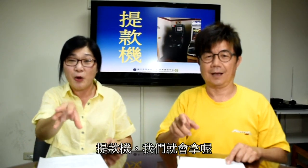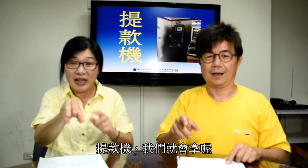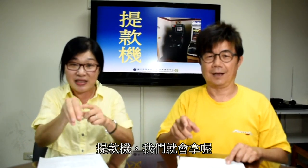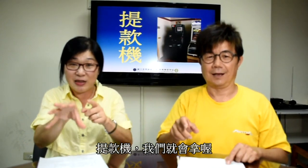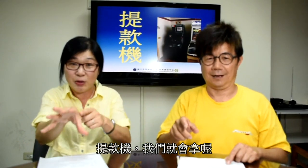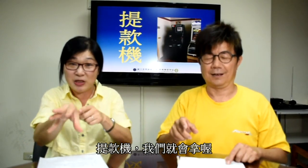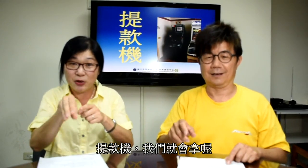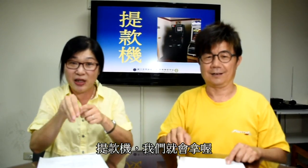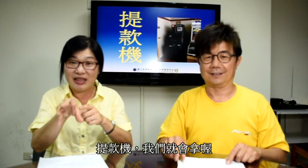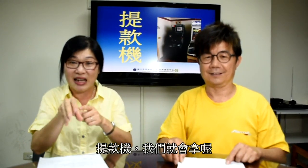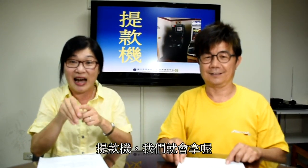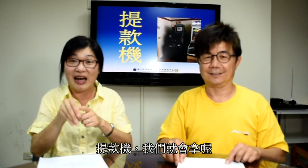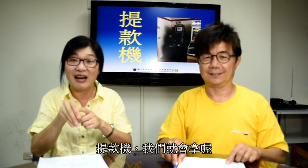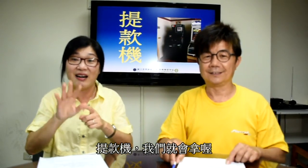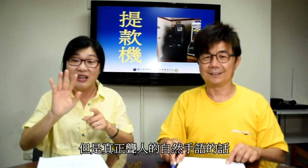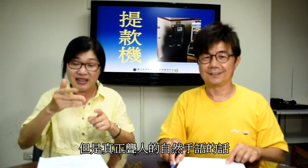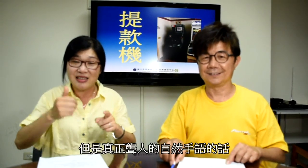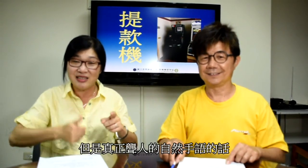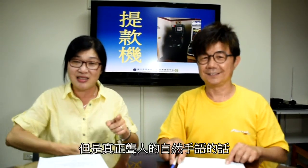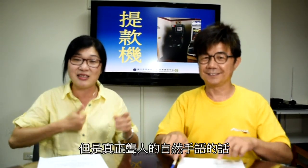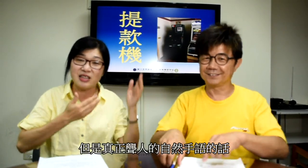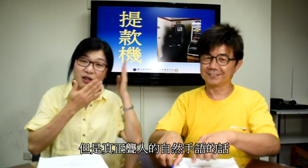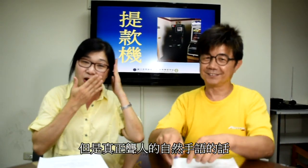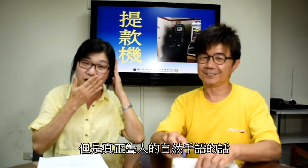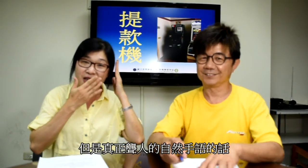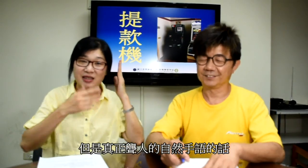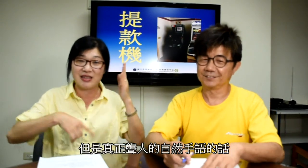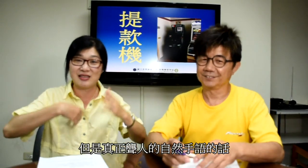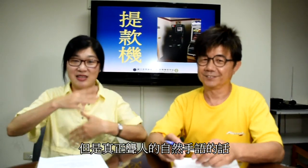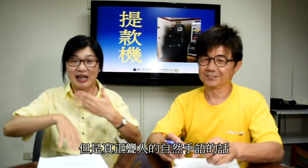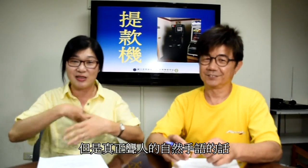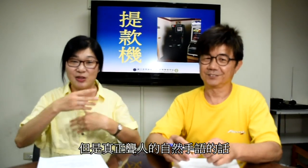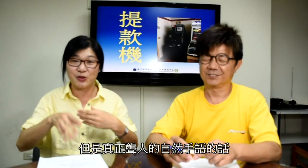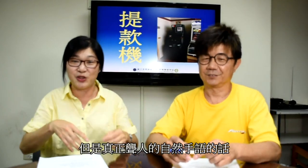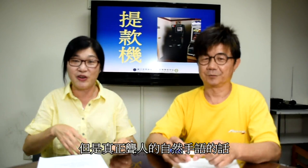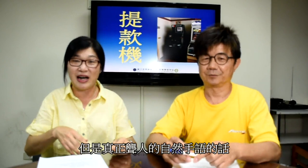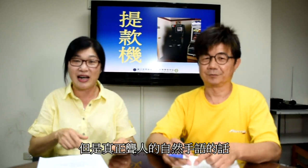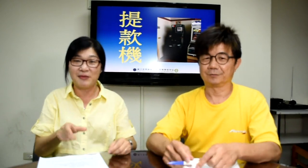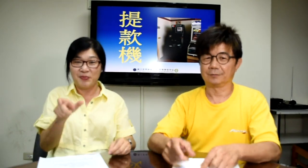机，我们就会拿、哦、但是真正聋人的自然手语的话，